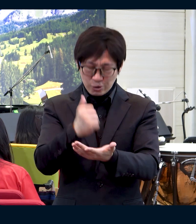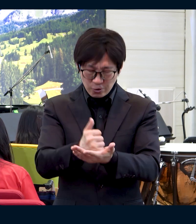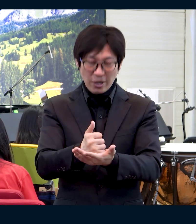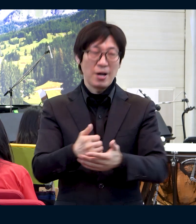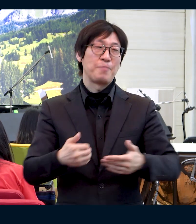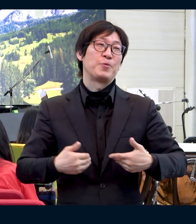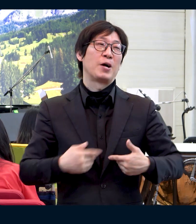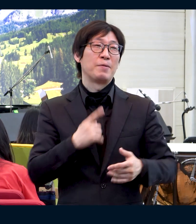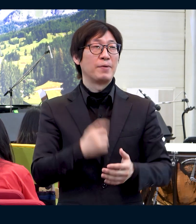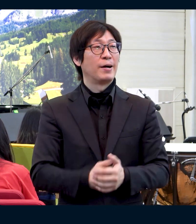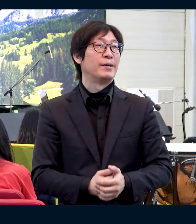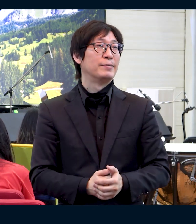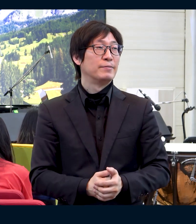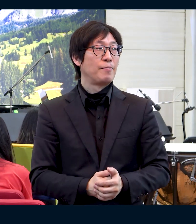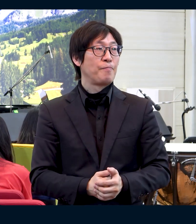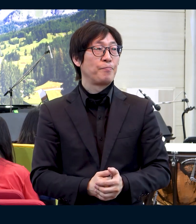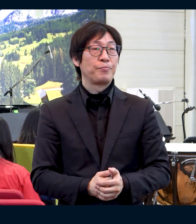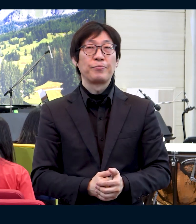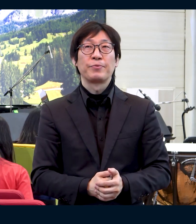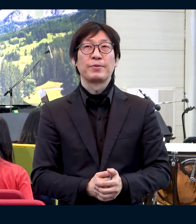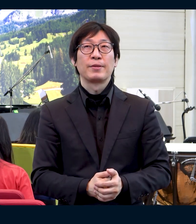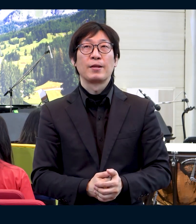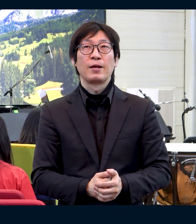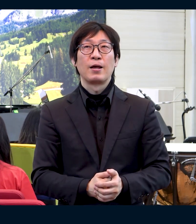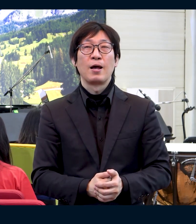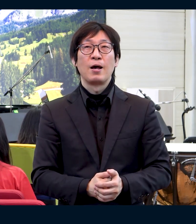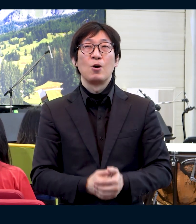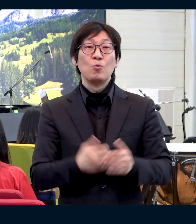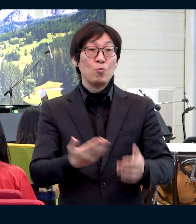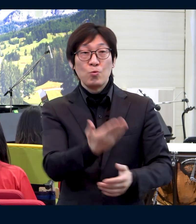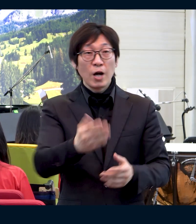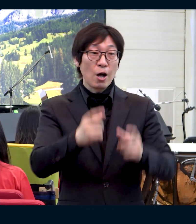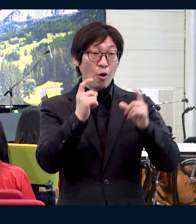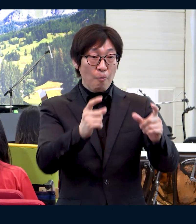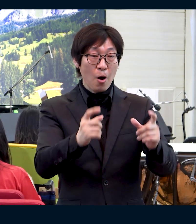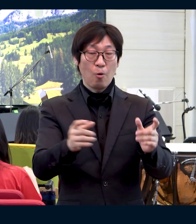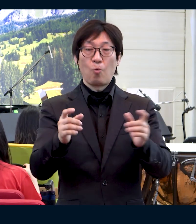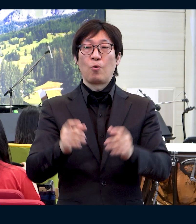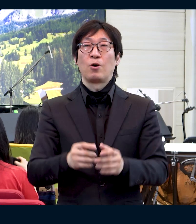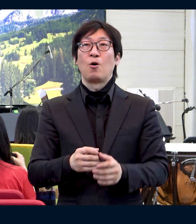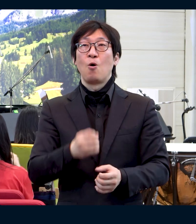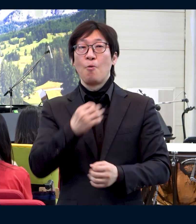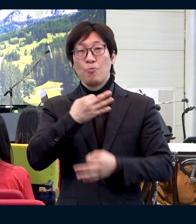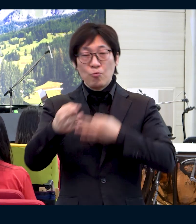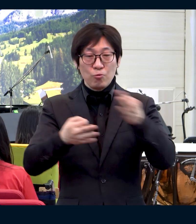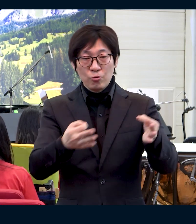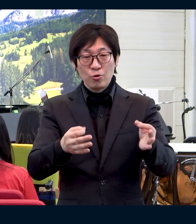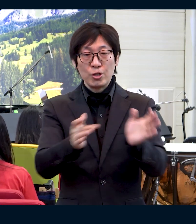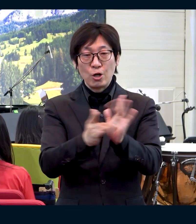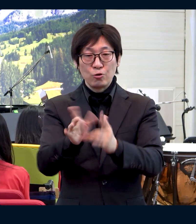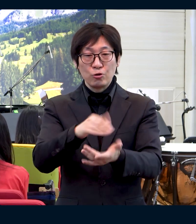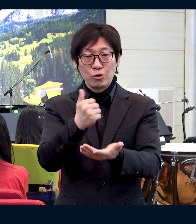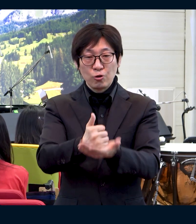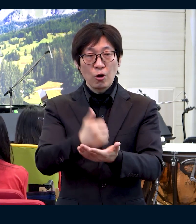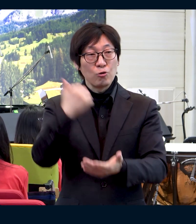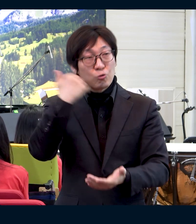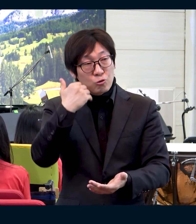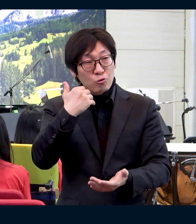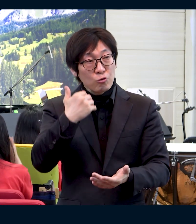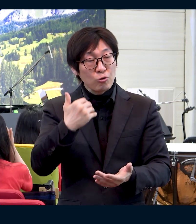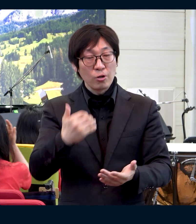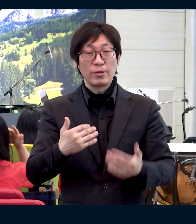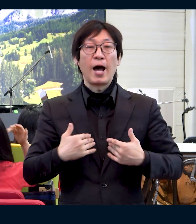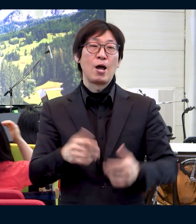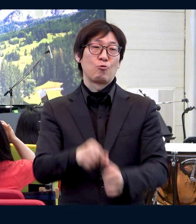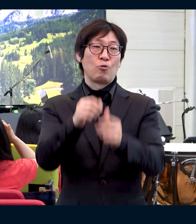그리스도가 되어야 합니다. 이렇게 우리가 선포하고 외치는 그 예수 그리스도가 나의 구원자 되시고 또 나의 죄를